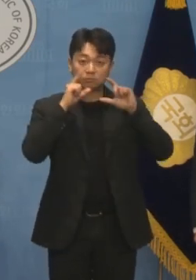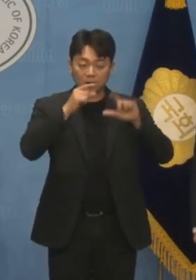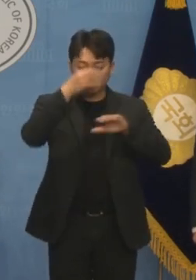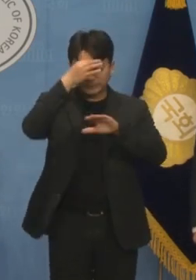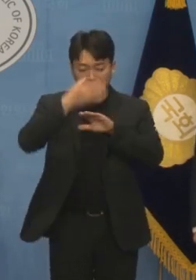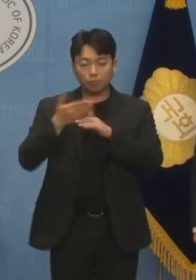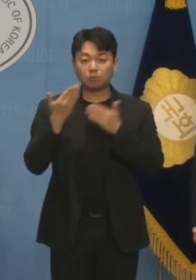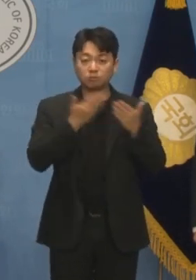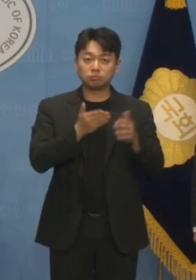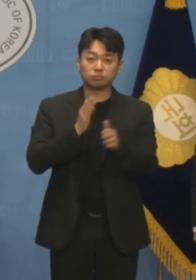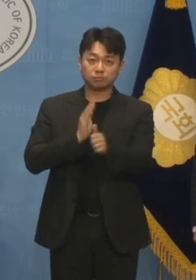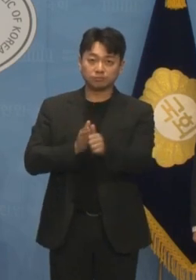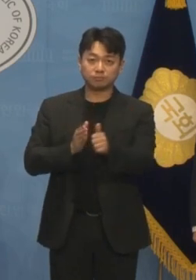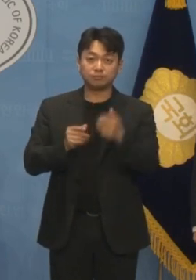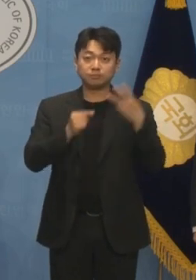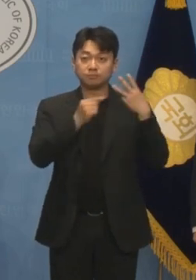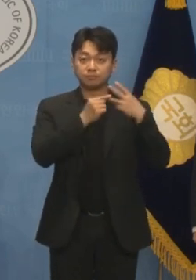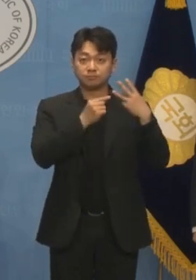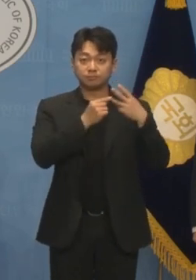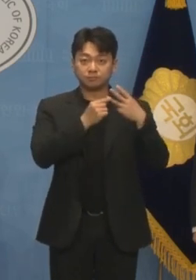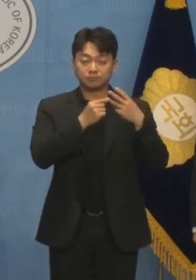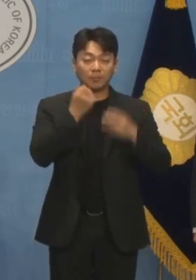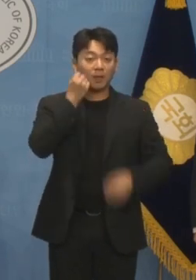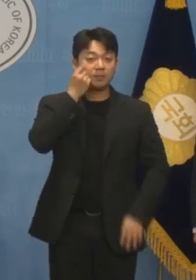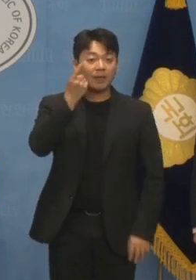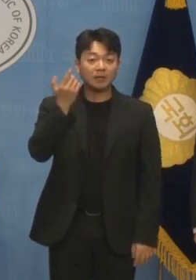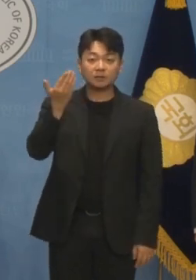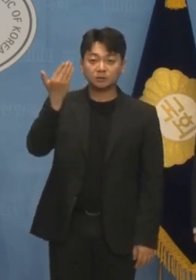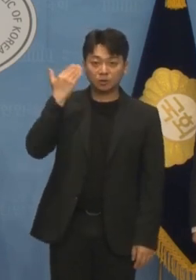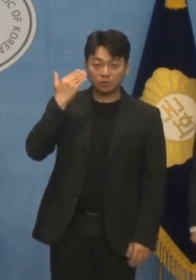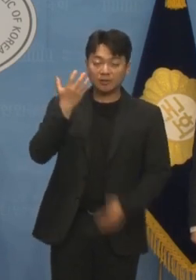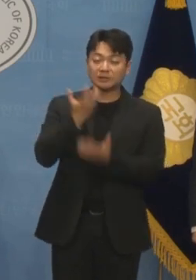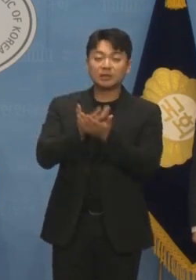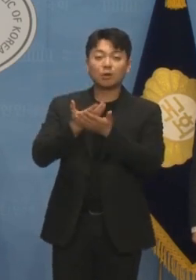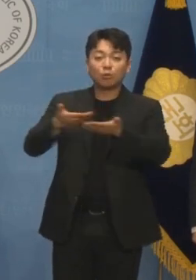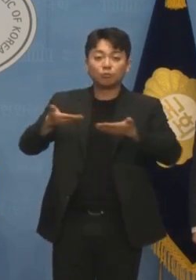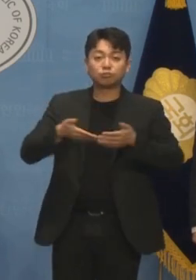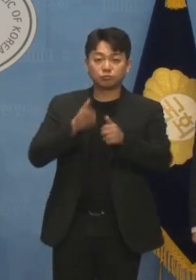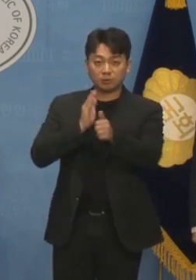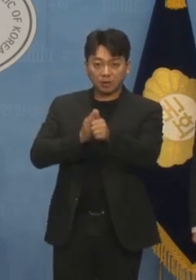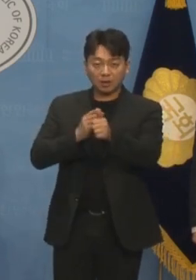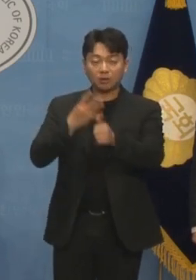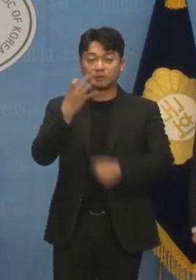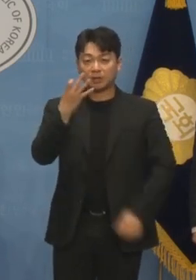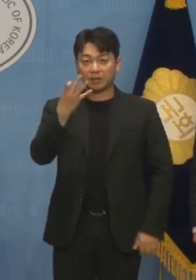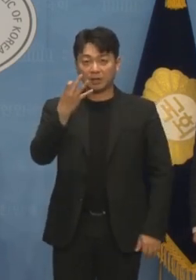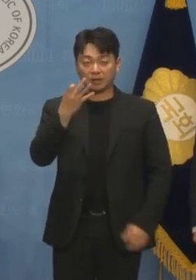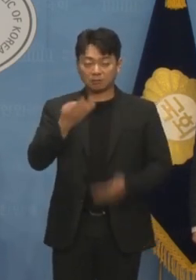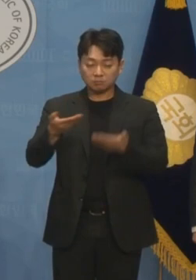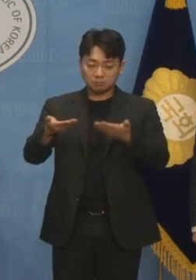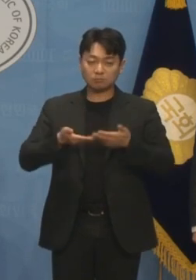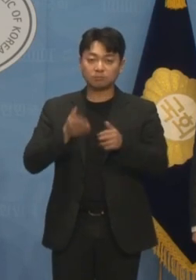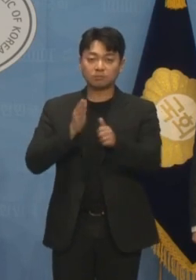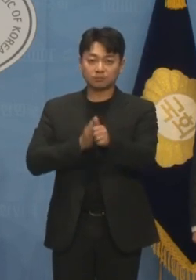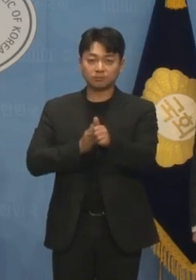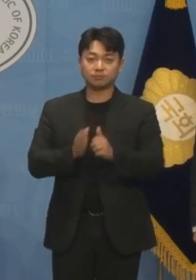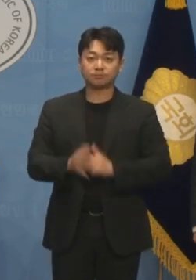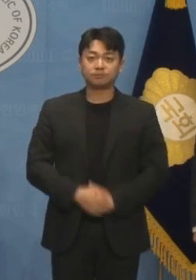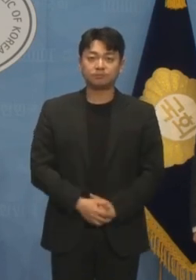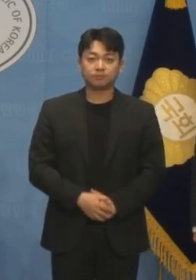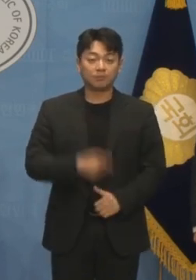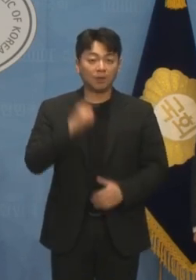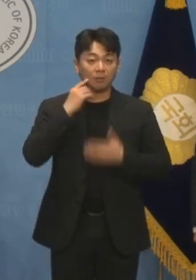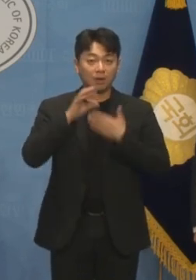셋 한 달 전 대책이 요구한 13건의 자료를 즉각 제출하라 만약 수원